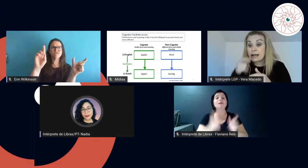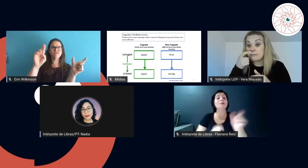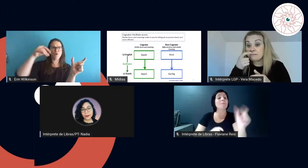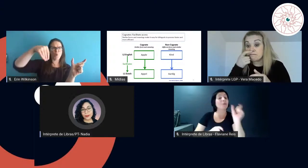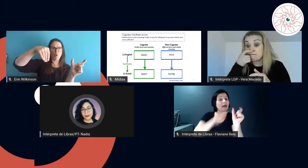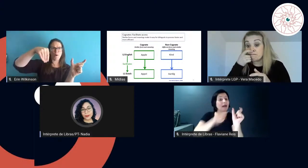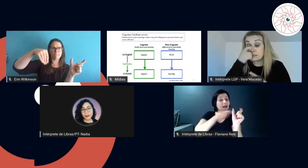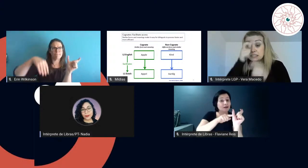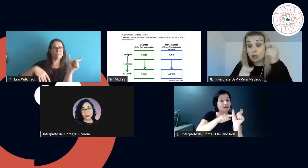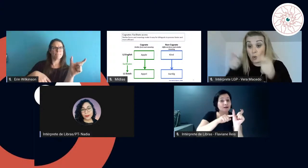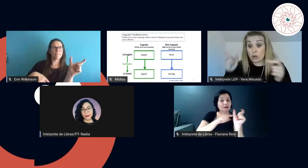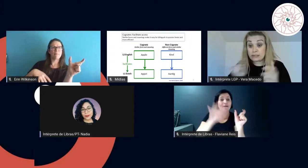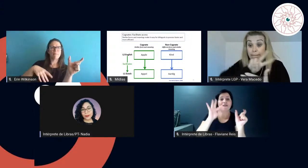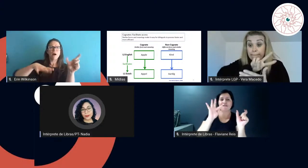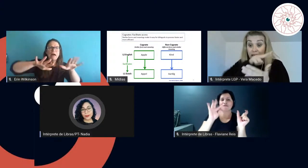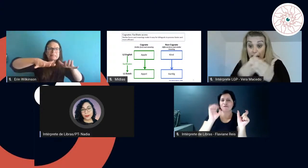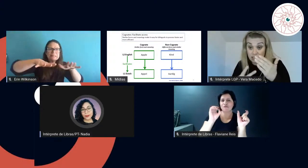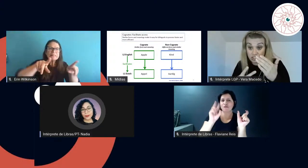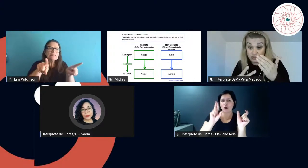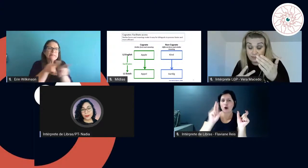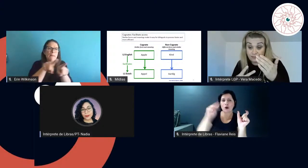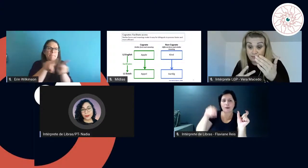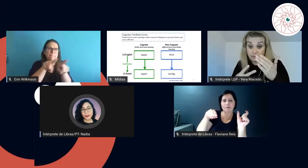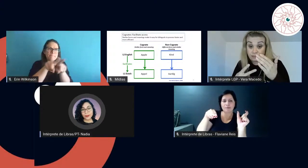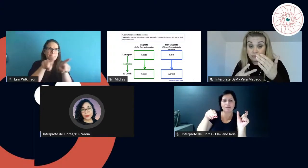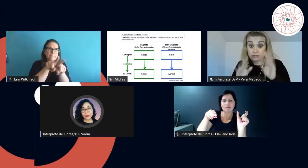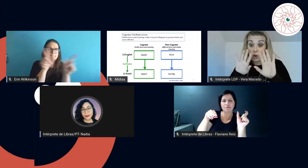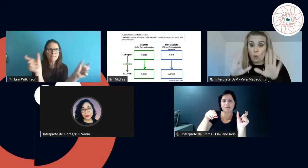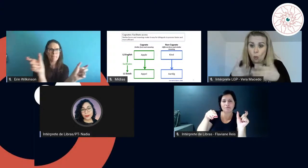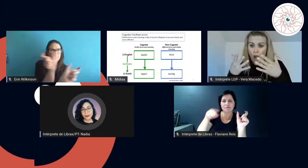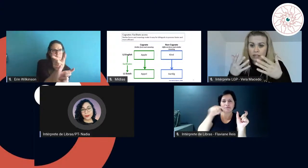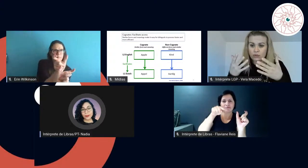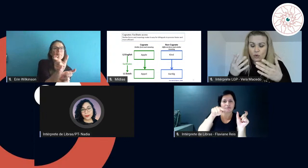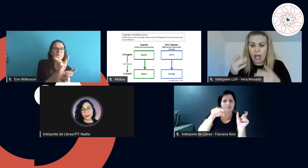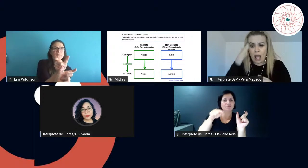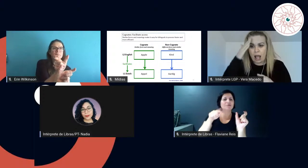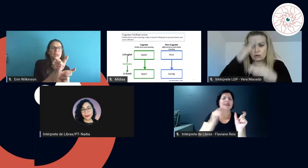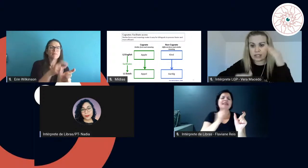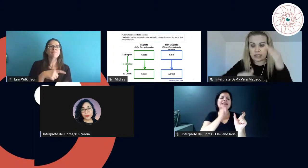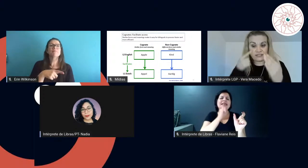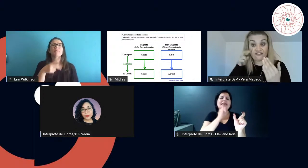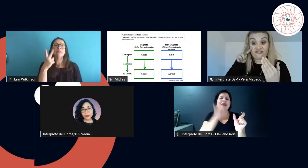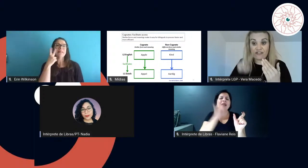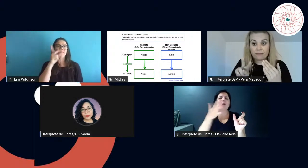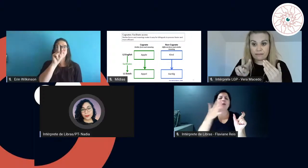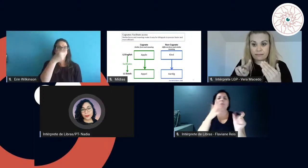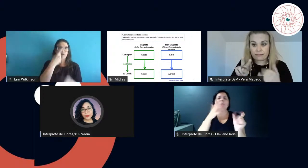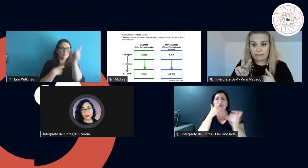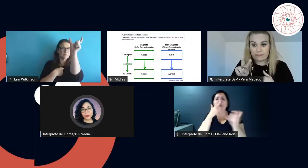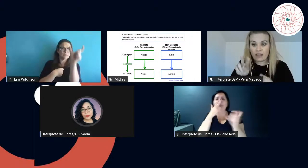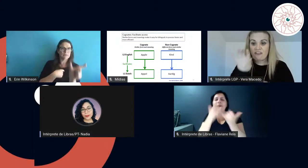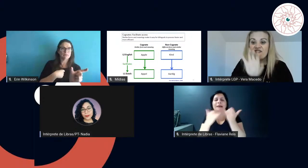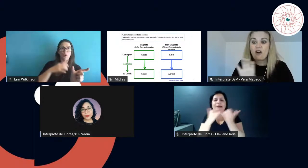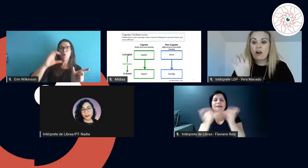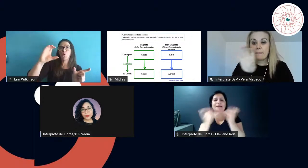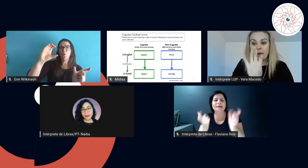bilíngues, sujeitos eh quando se deparando a